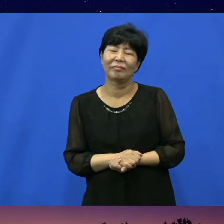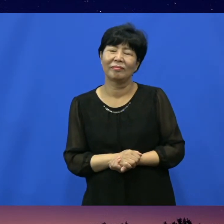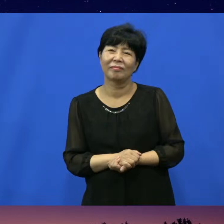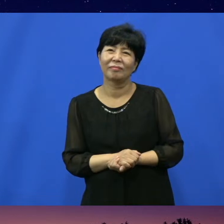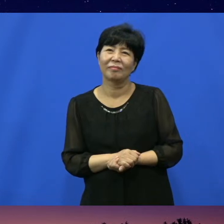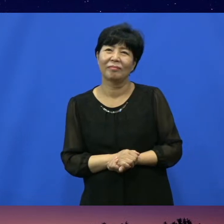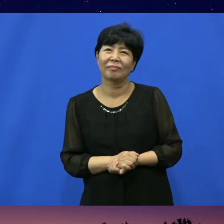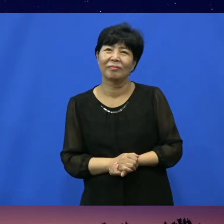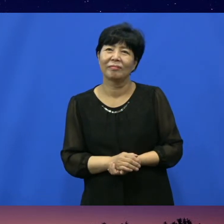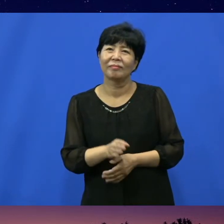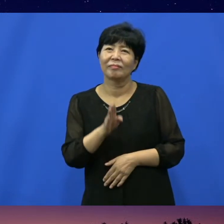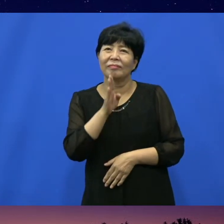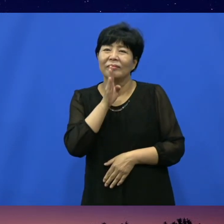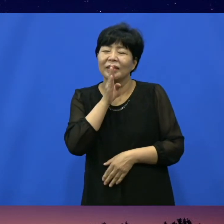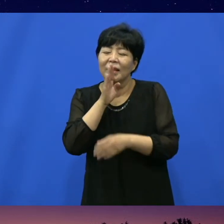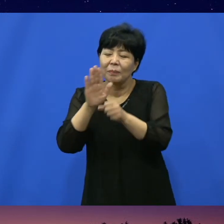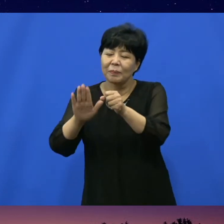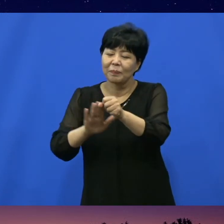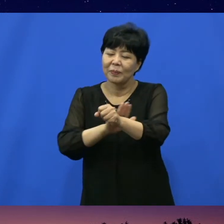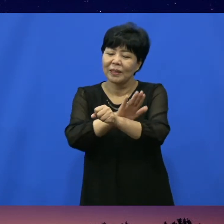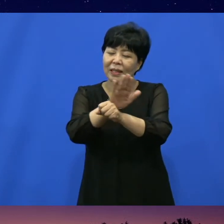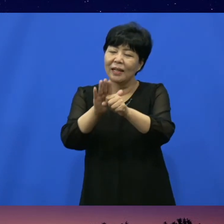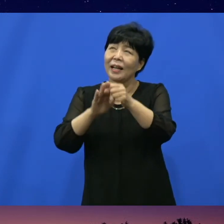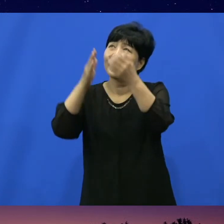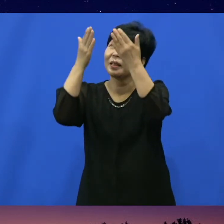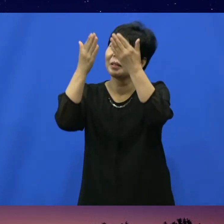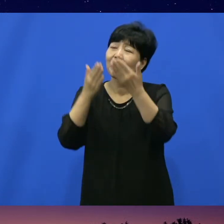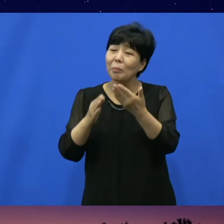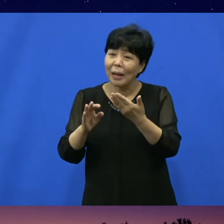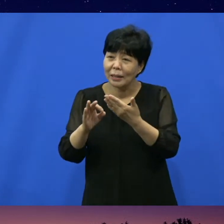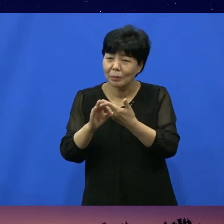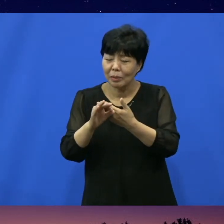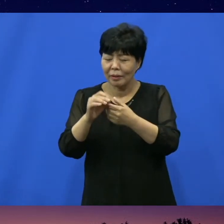진짜 사랑을 받고 나면 더 받고 싶어져요.